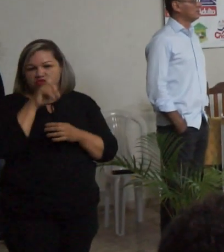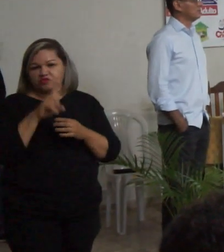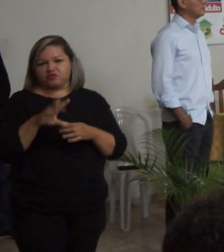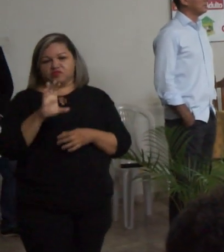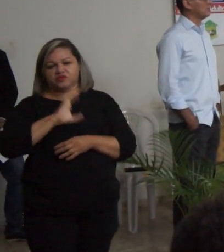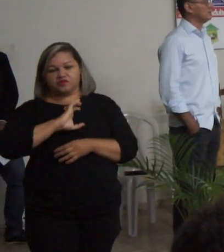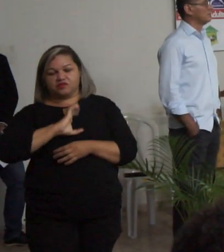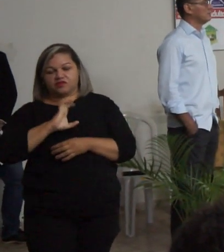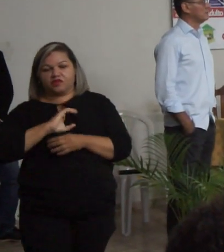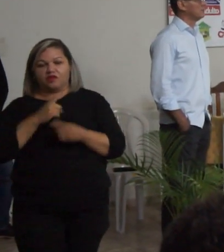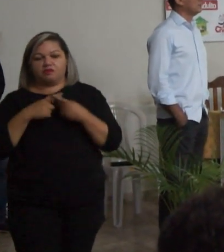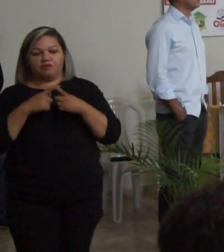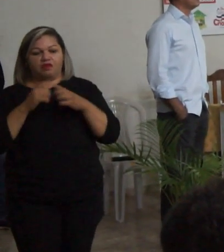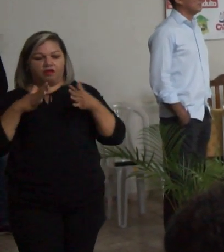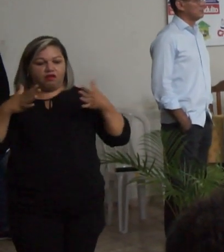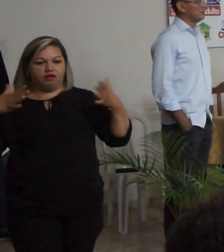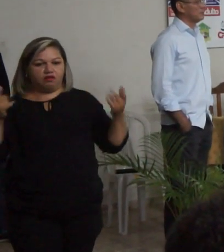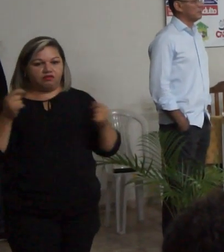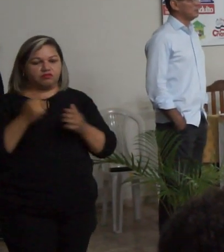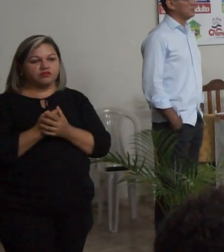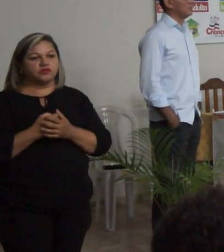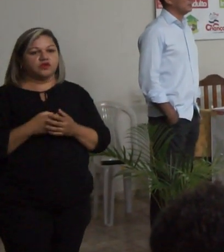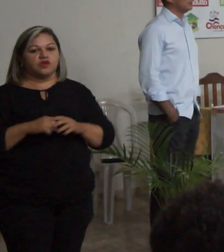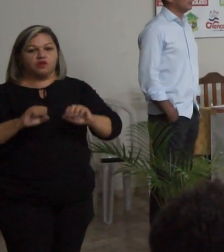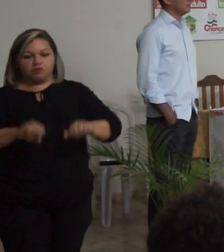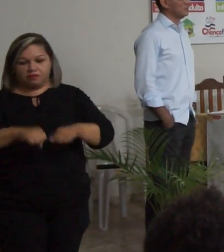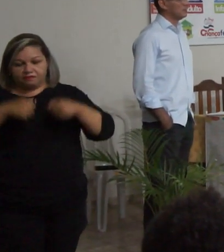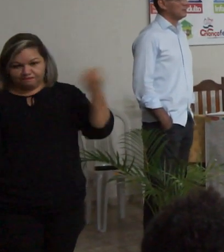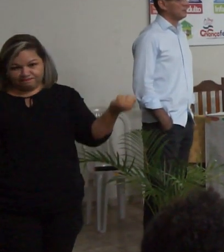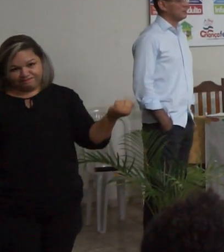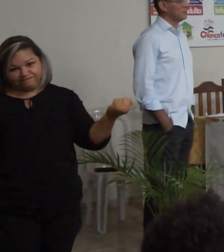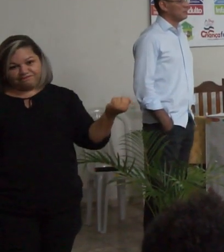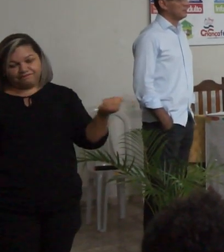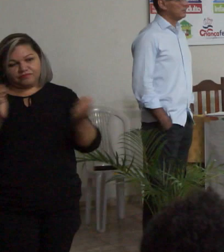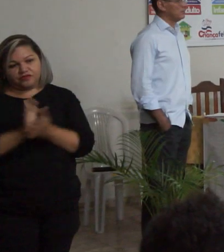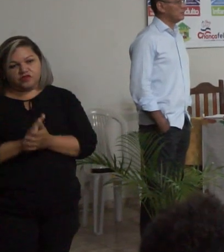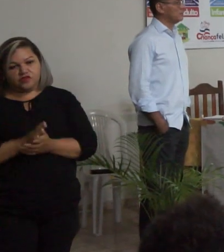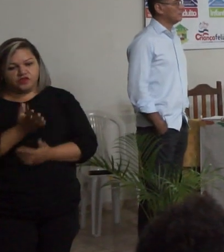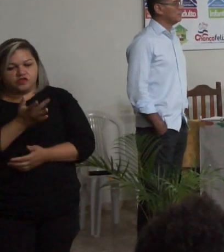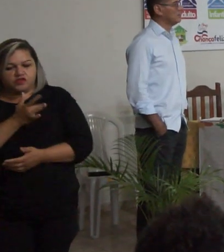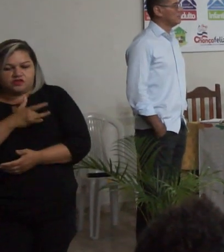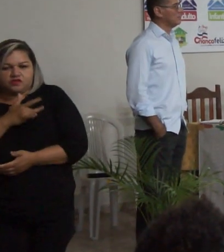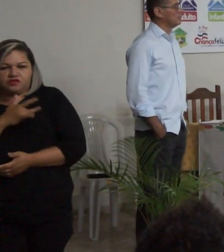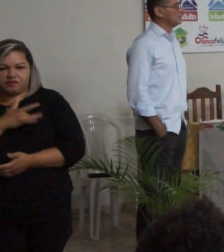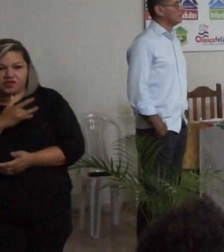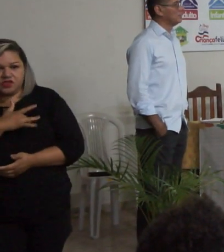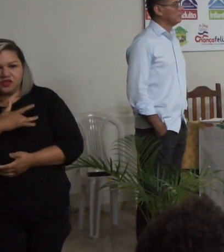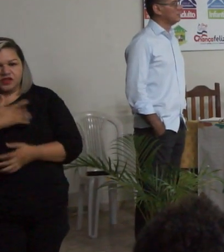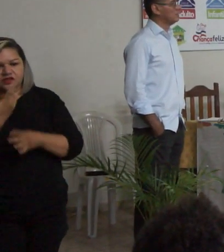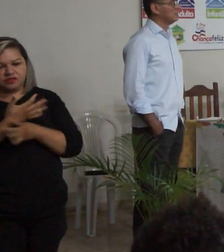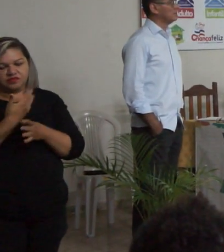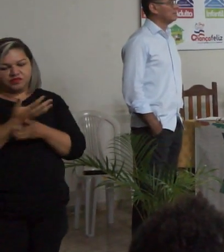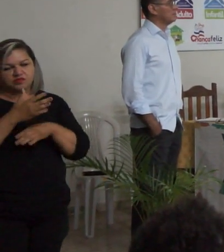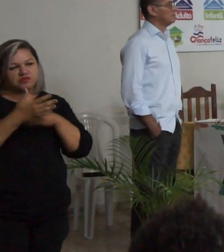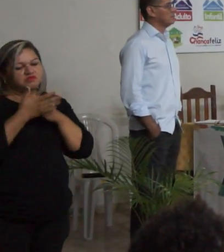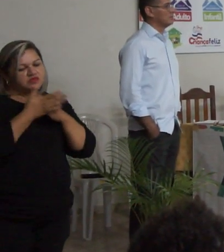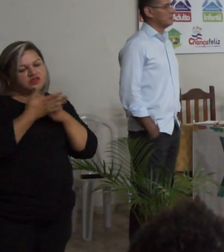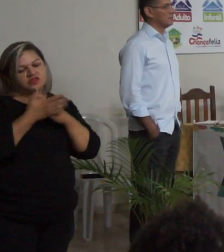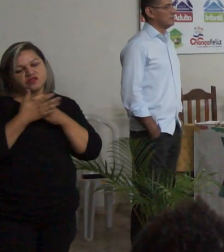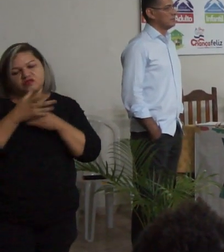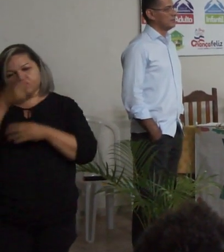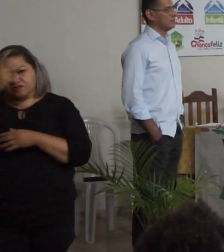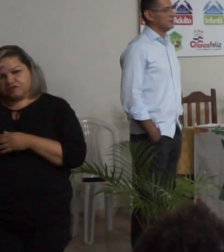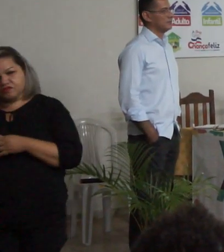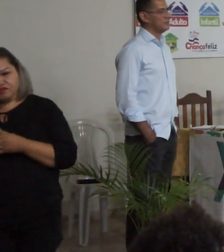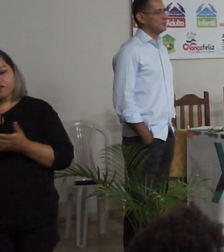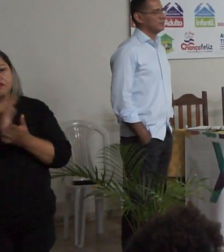nos ajudarem, vai ficar praticamente impossível. Se nós gostamos, se nós somos apaixonados pela cidade como eu sou, me ajudem. Eu não falo somente